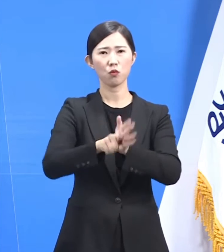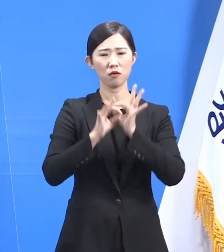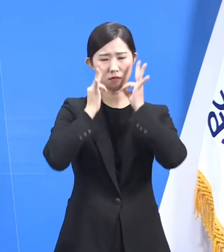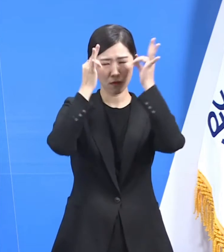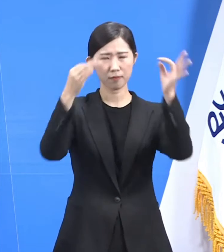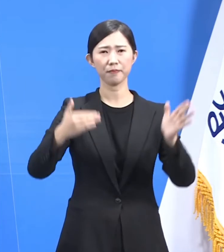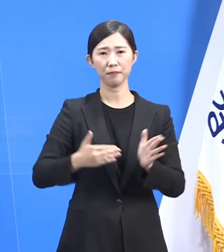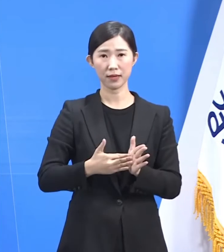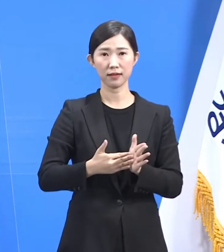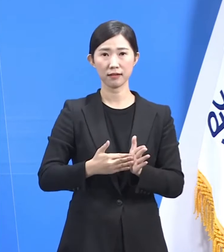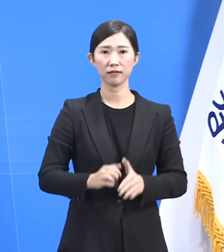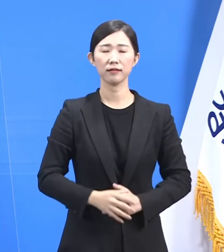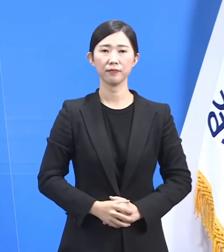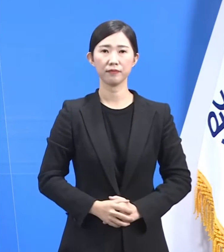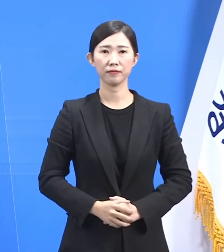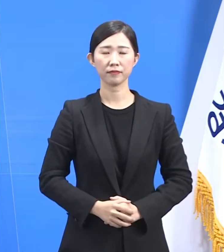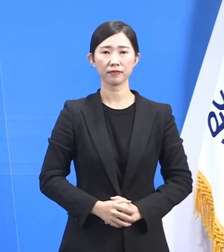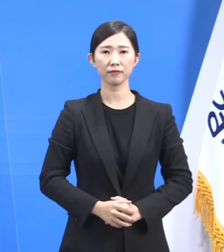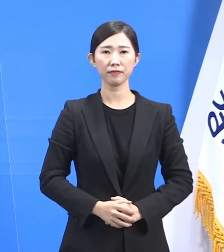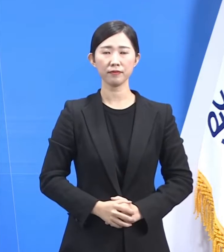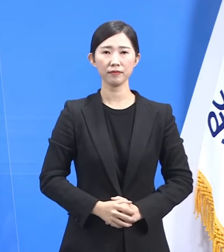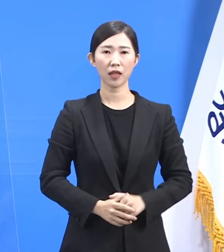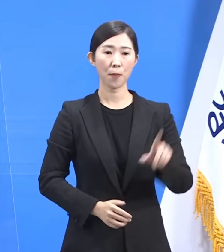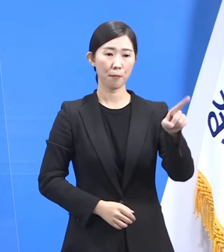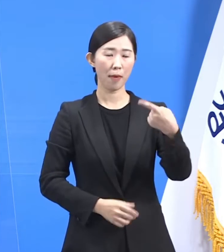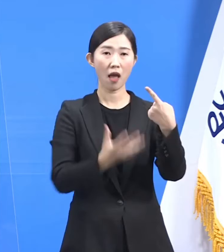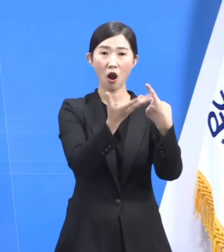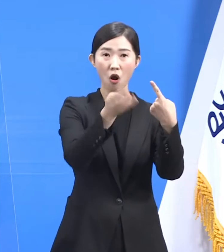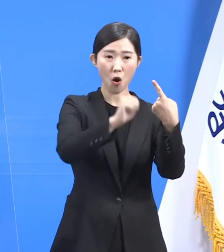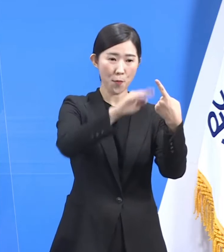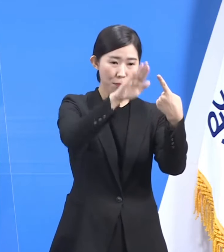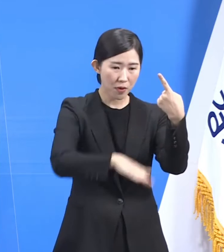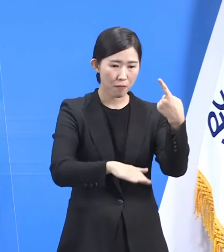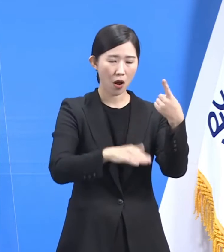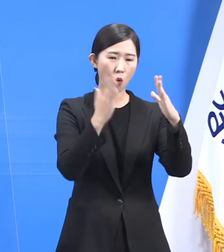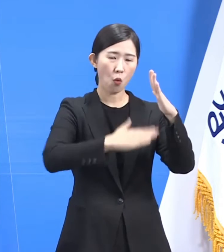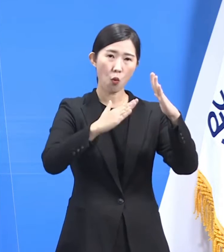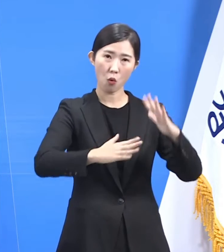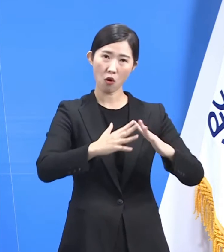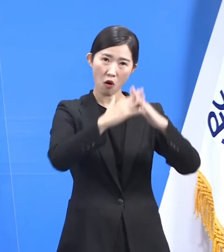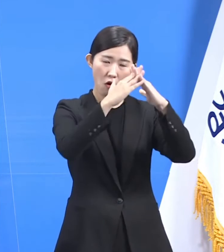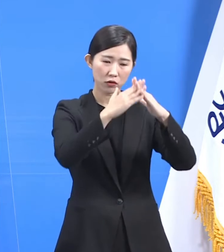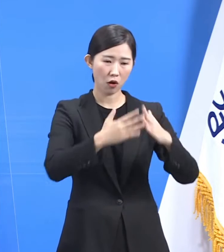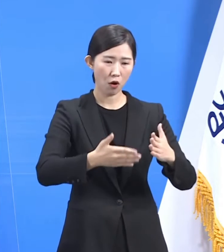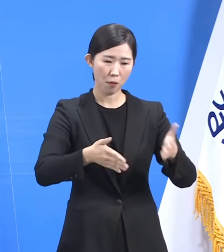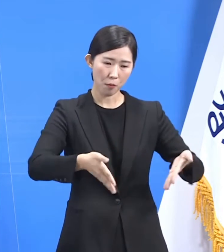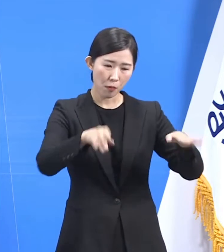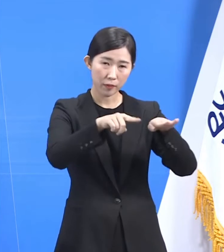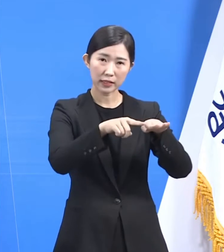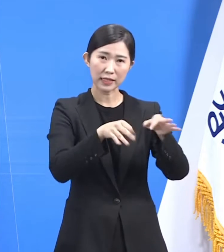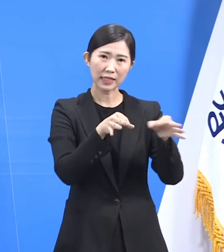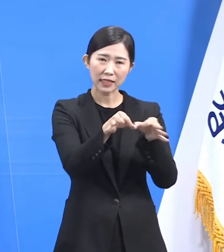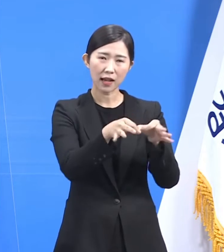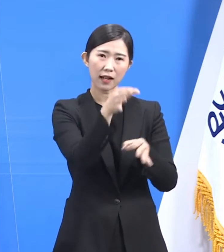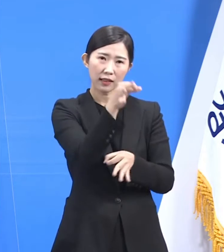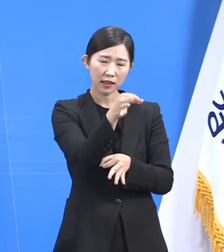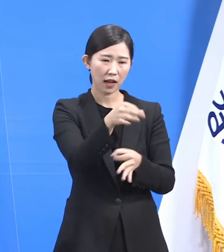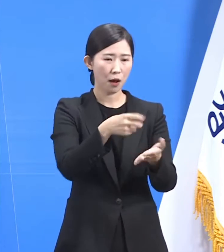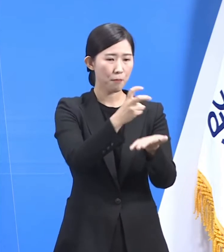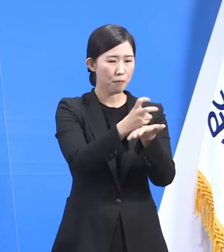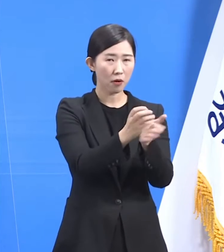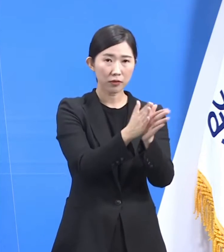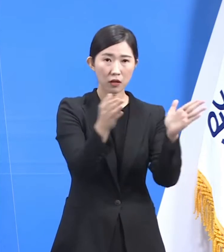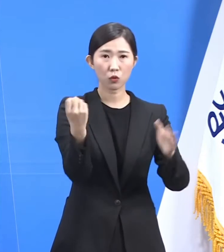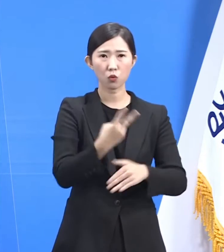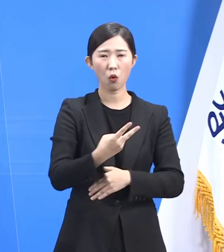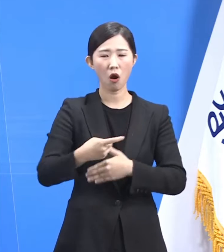다해왔습니다. 100억 미만 공공건설 표준시장 단가제를 도입하고 또 페이퍼 컴퍼니